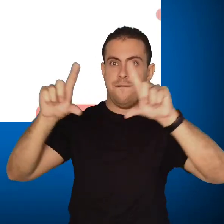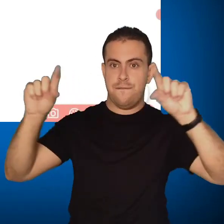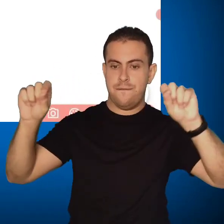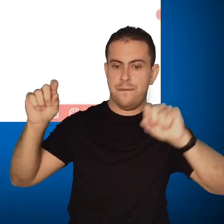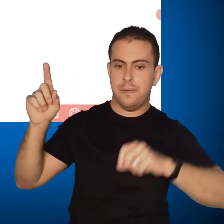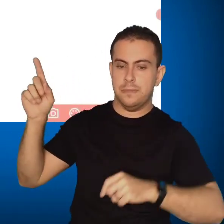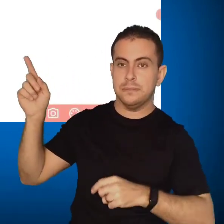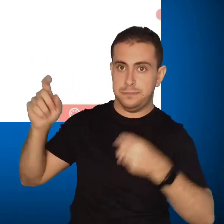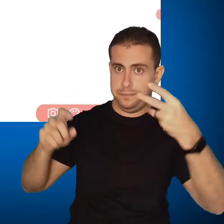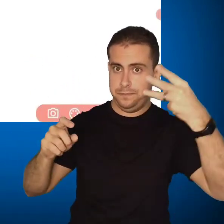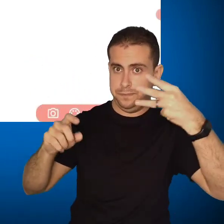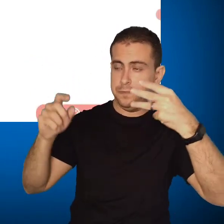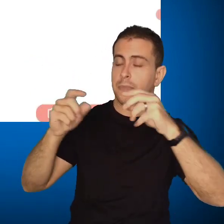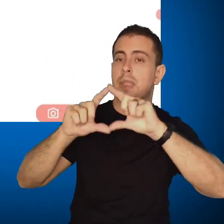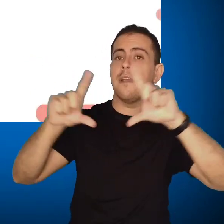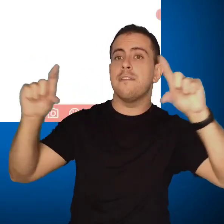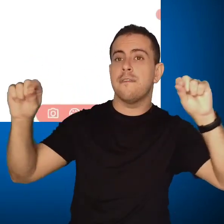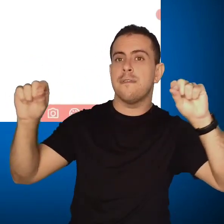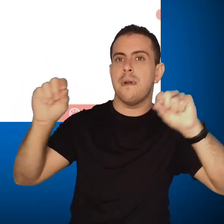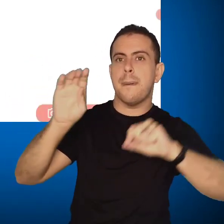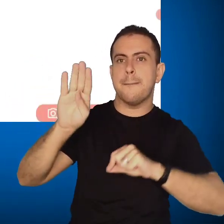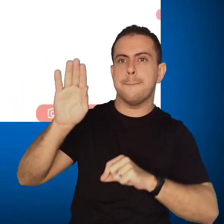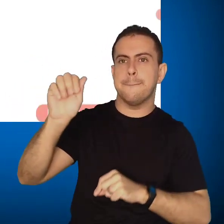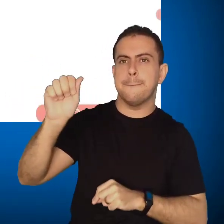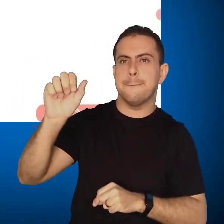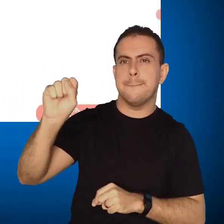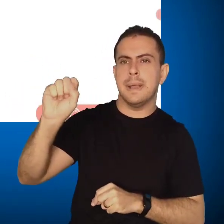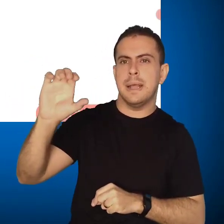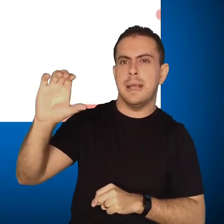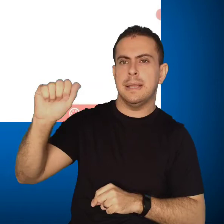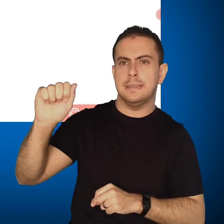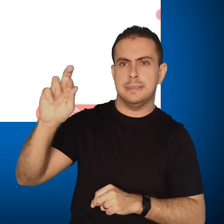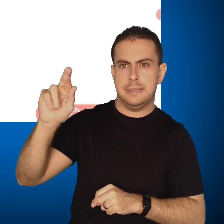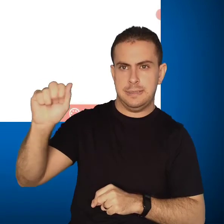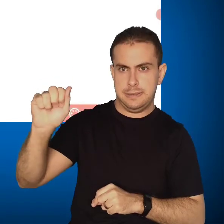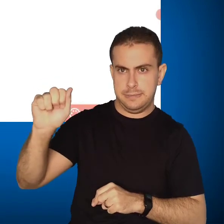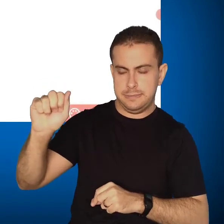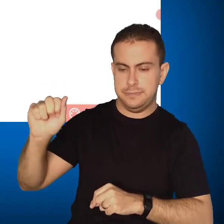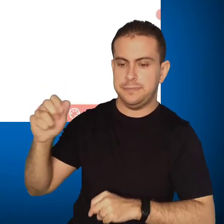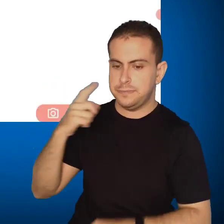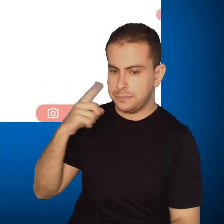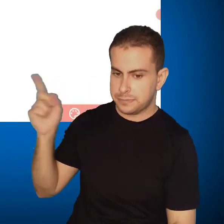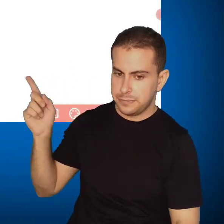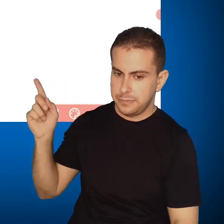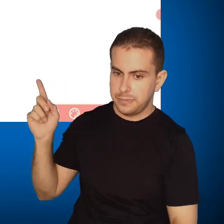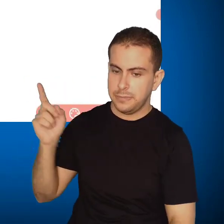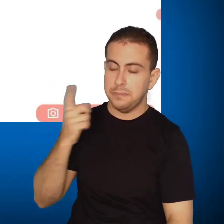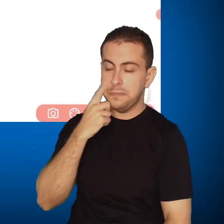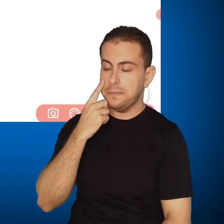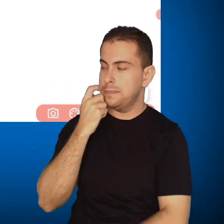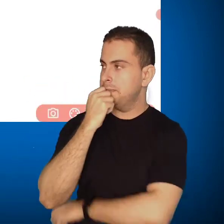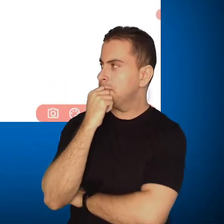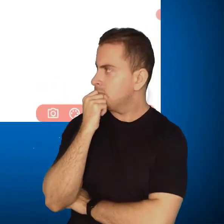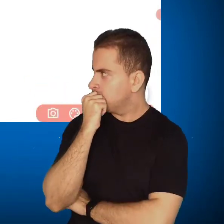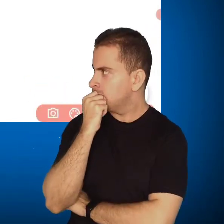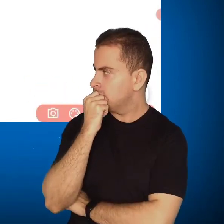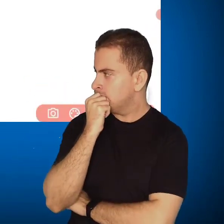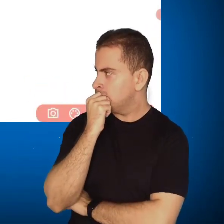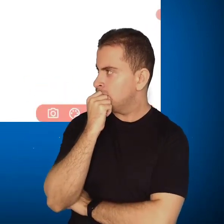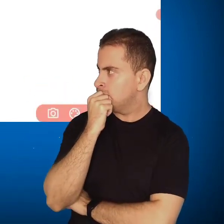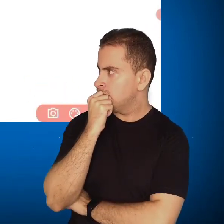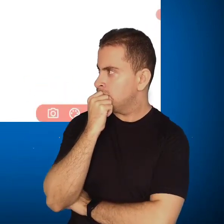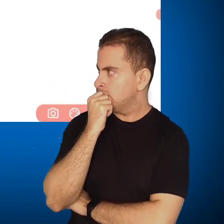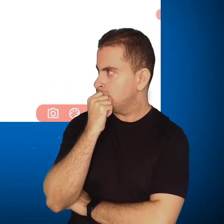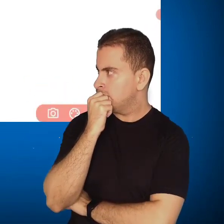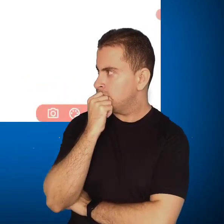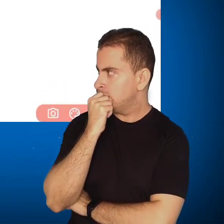exemplo, x ao quadrado menos, vou colocar aqui x ao quadrado menos